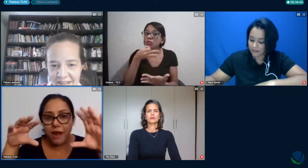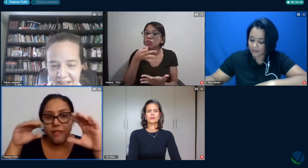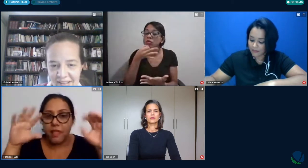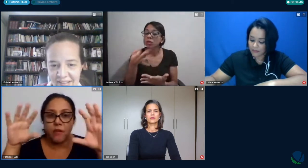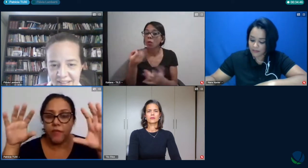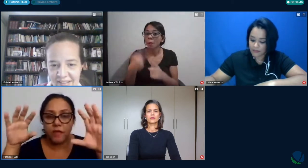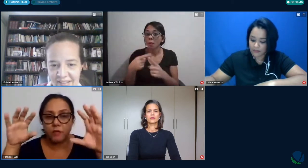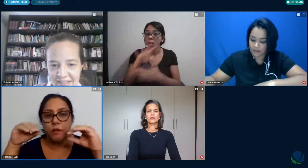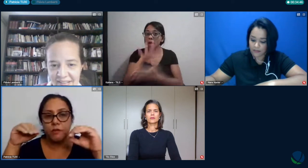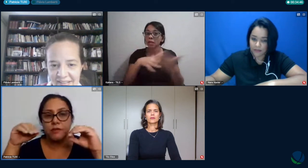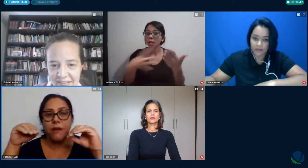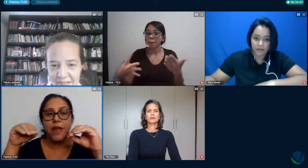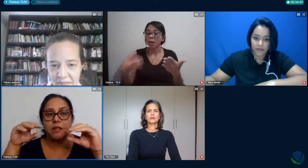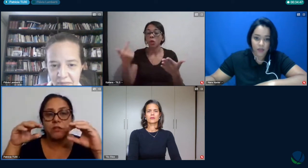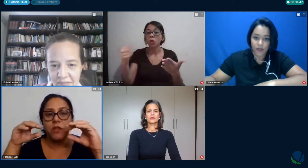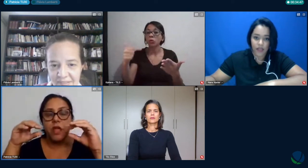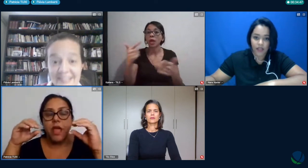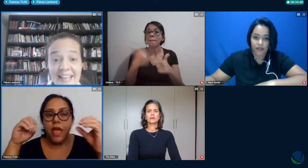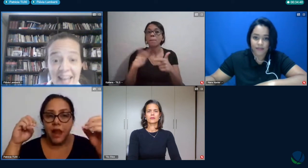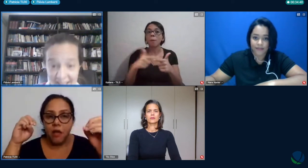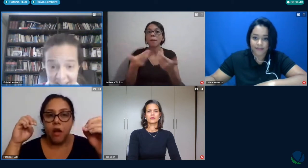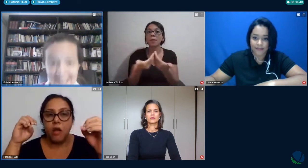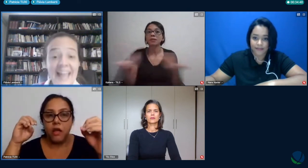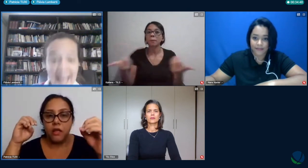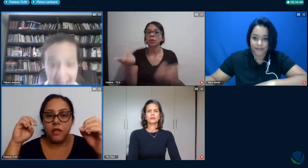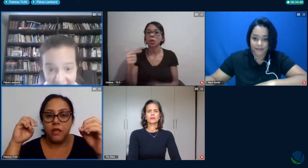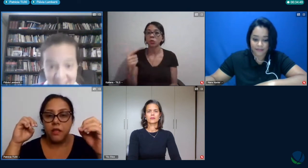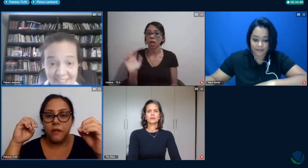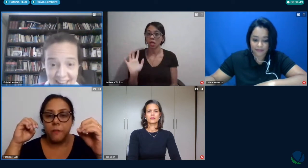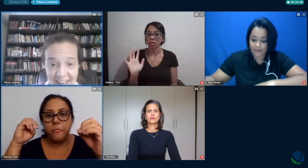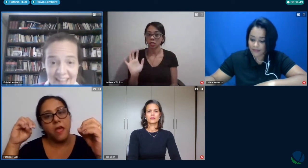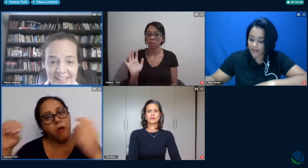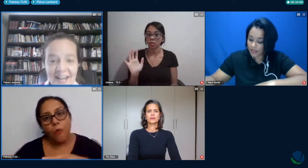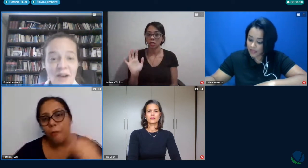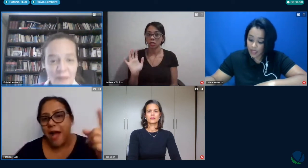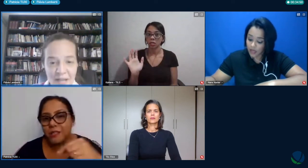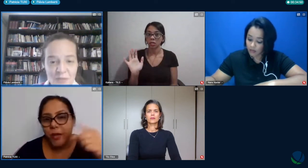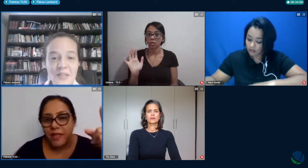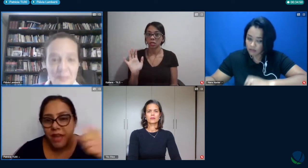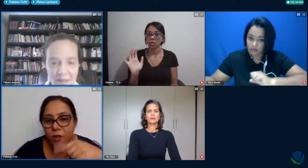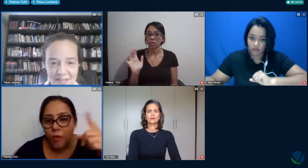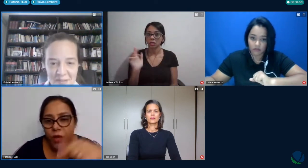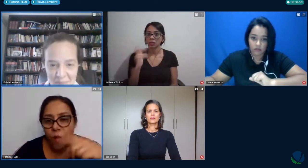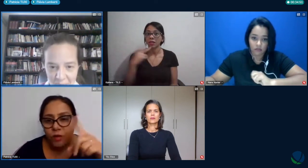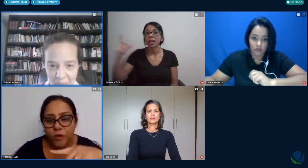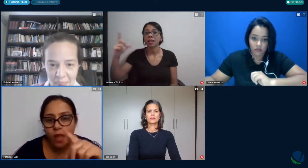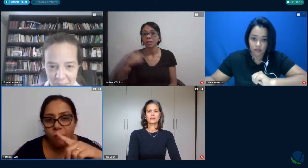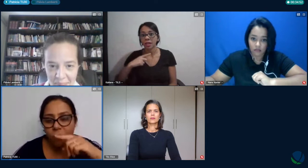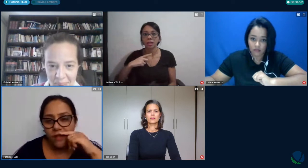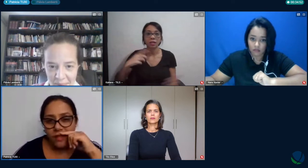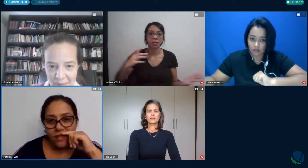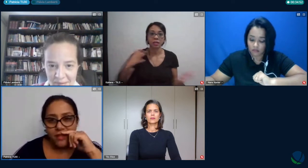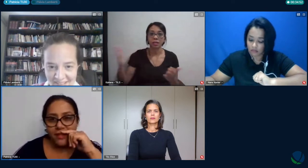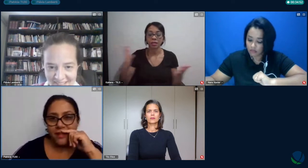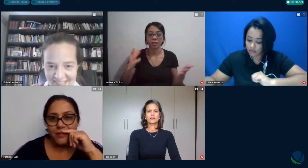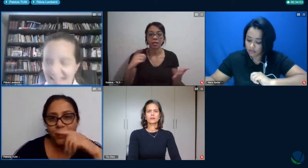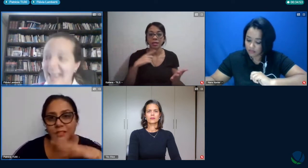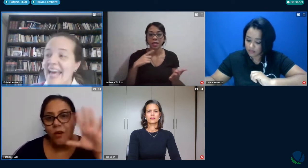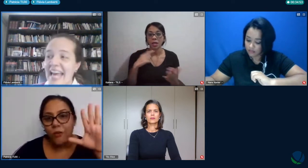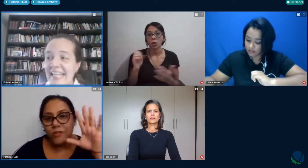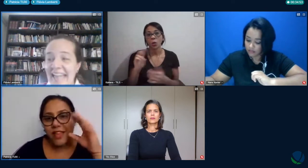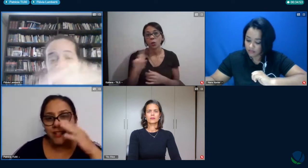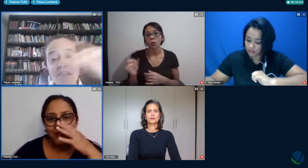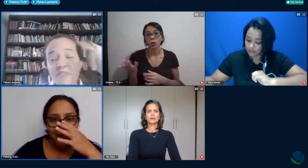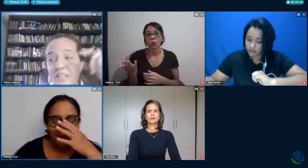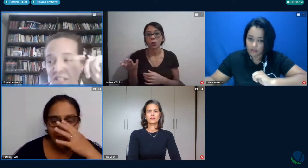na tabela dela não tem os problemas separados. Tem. Ela coloca. Não, um passo entre um e outro, não. Só